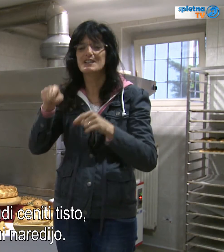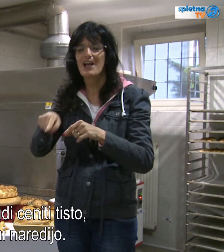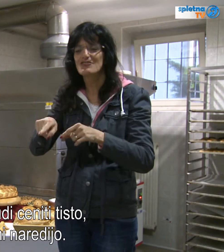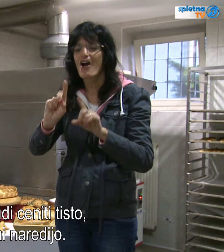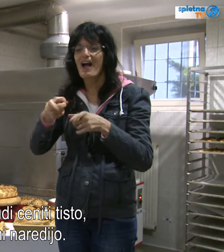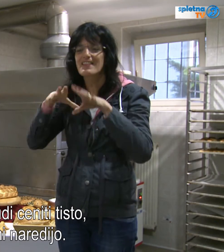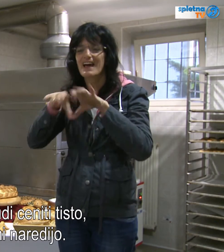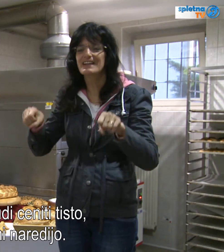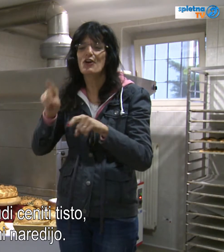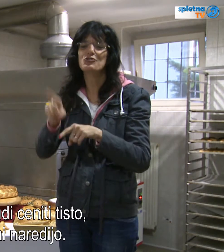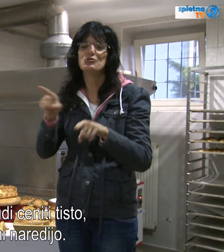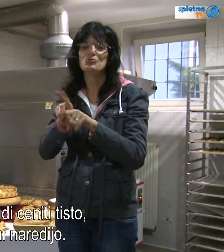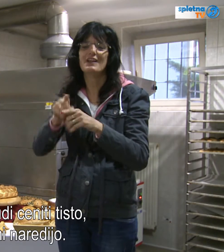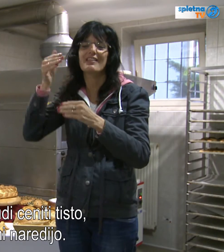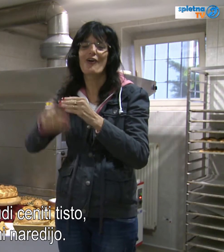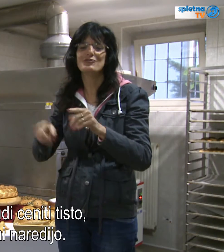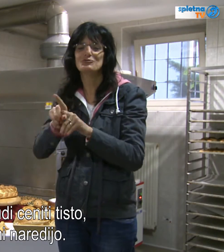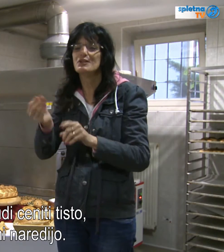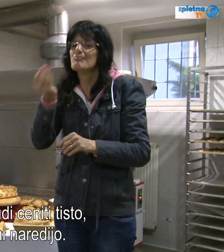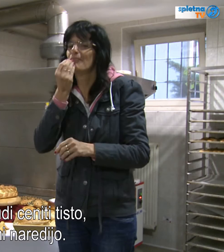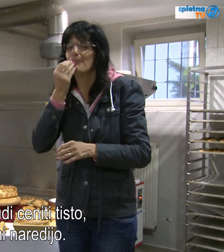ceniti, kar sami naredijo.